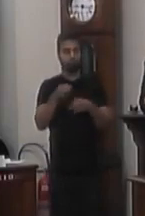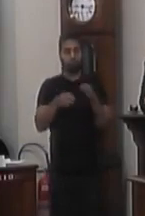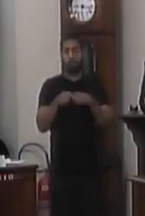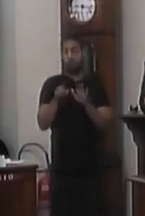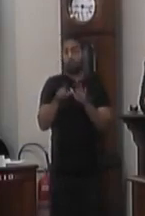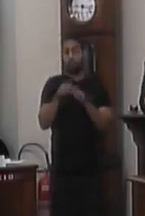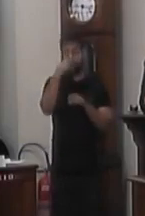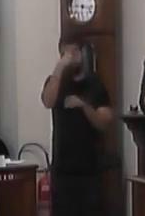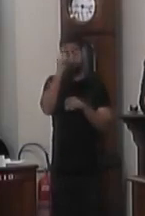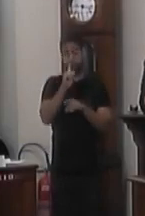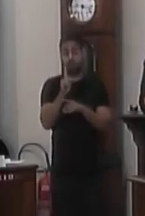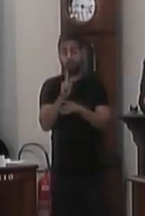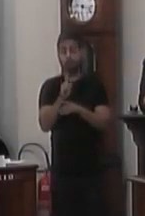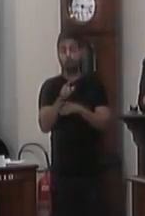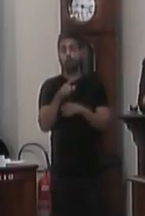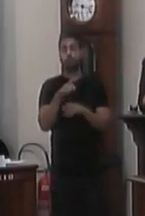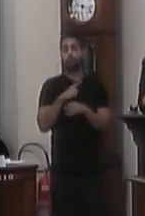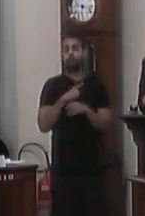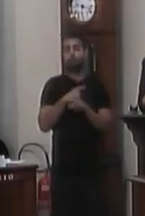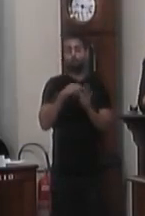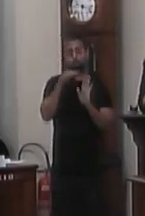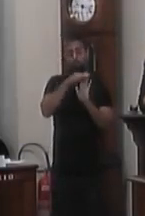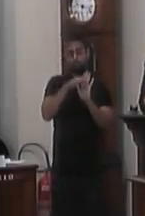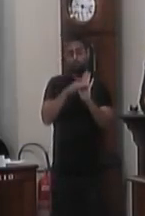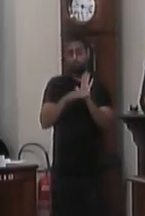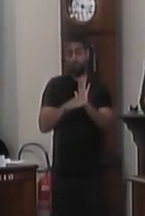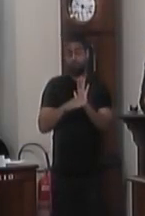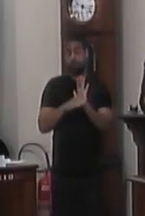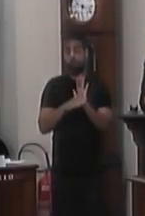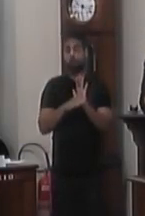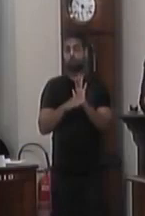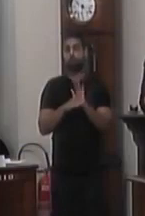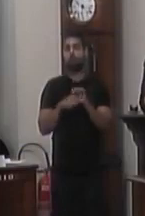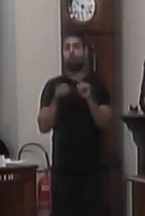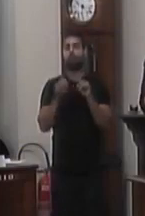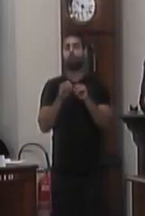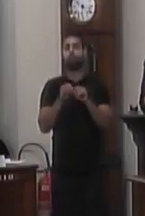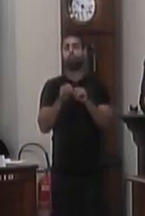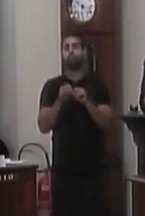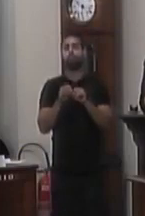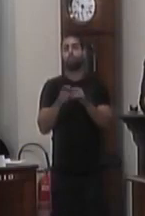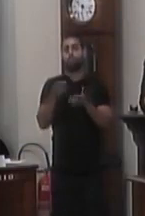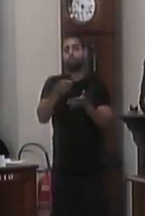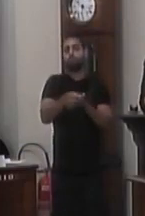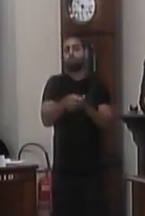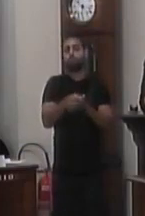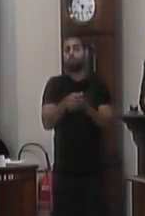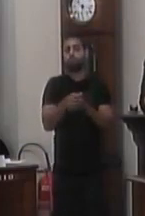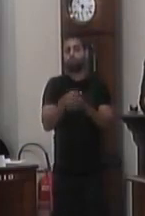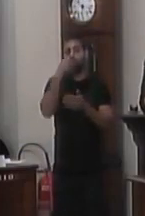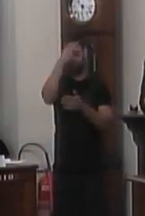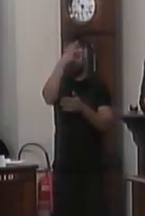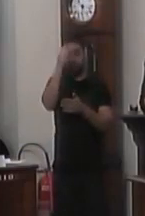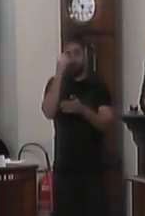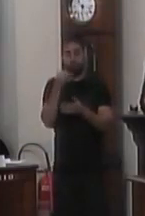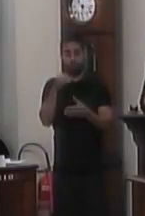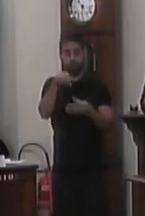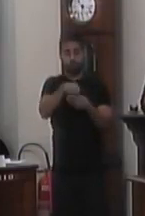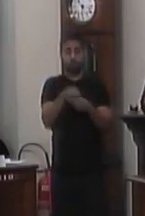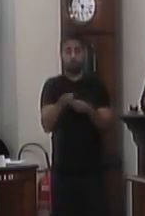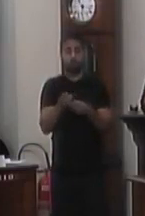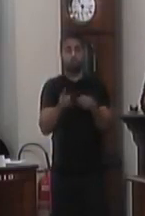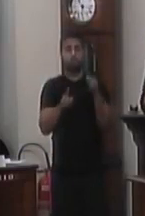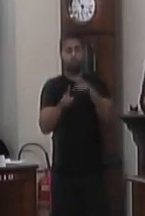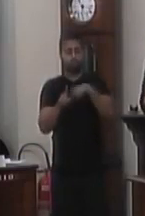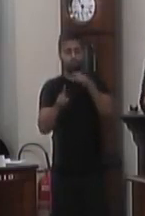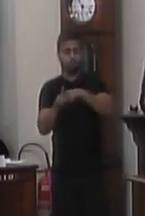prefeitura. Tá? Eles têm a ordem cronológica deles lá e fazem o pagamento. A prefeitura deposita um valor mensal